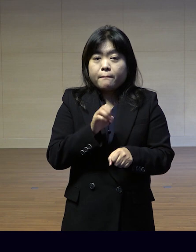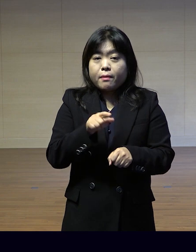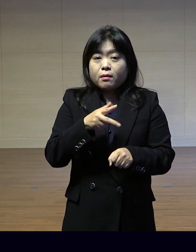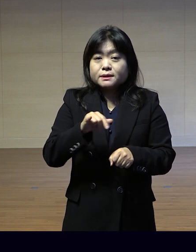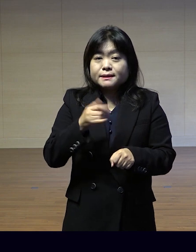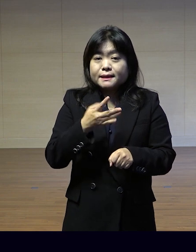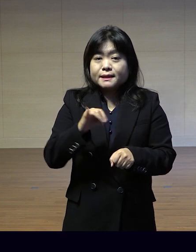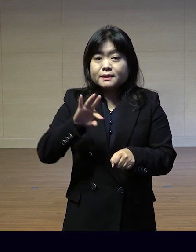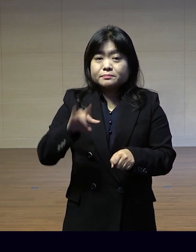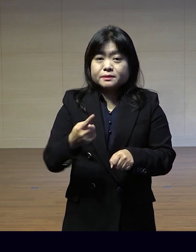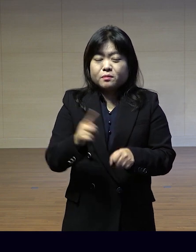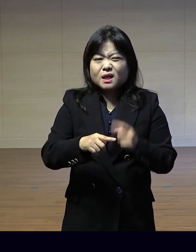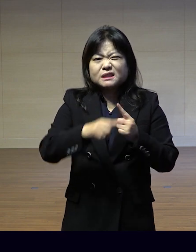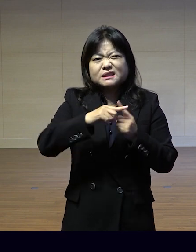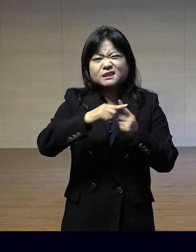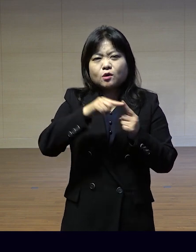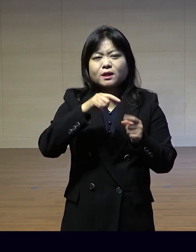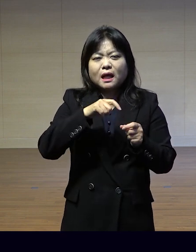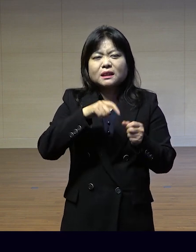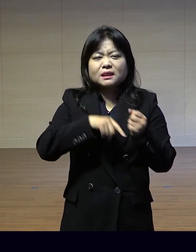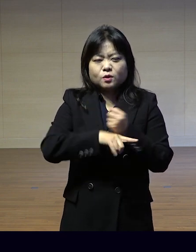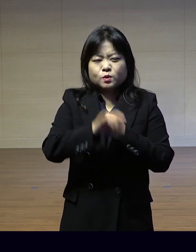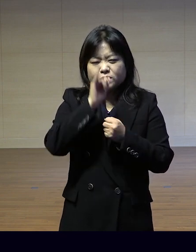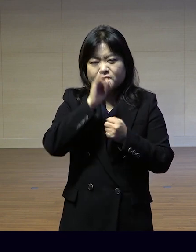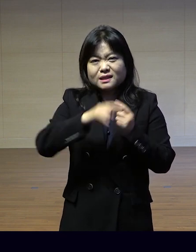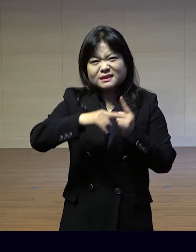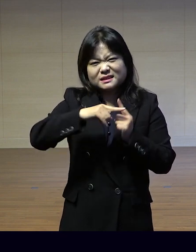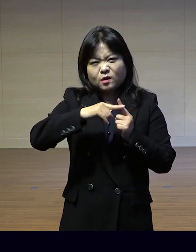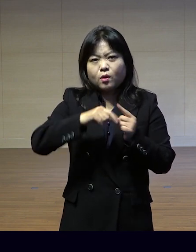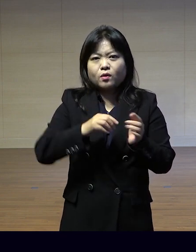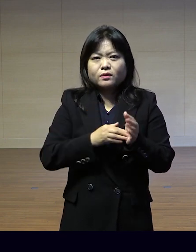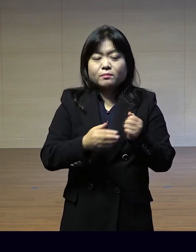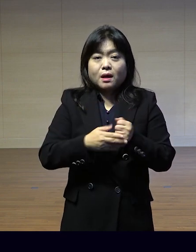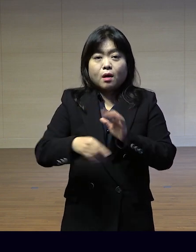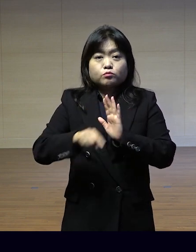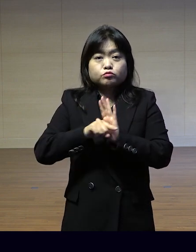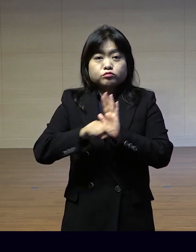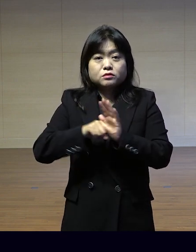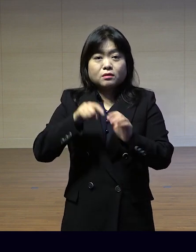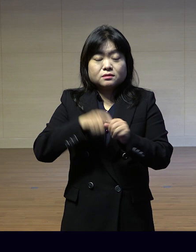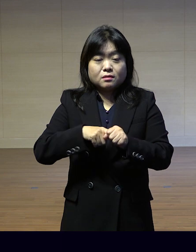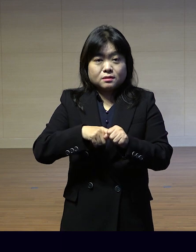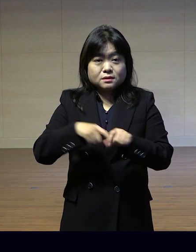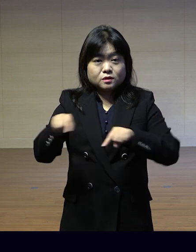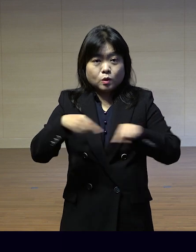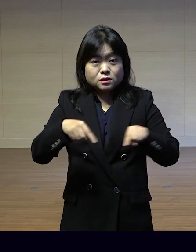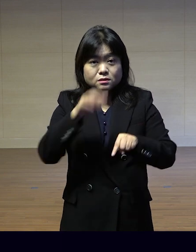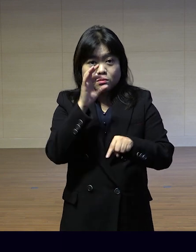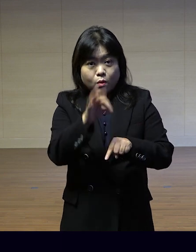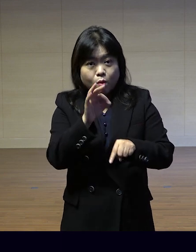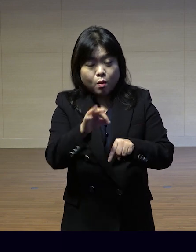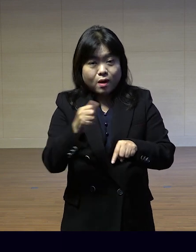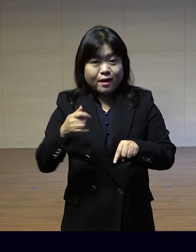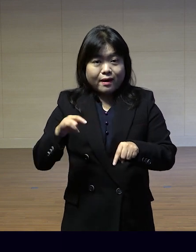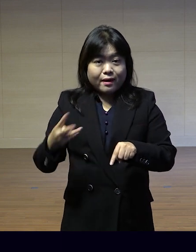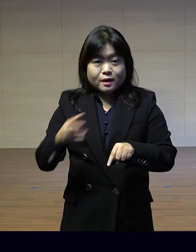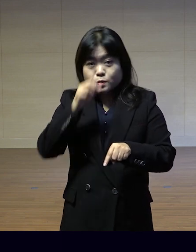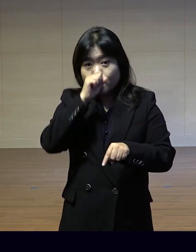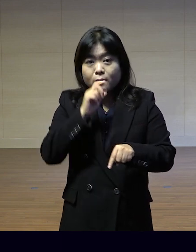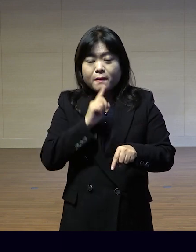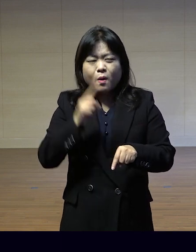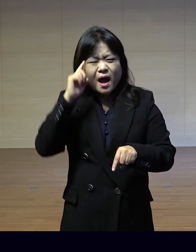하는 것이 긍정이라는 의미도 있거든요. 그래서 어떤 거기서 부정적인 정신을 보고 헤겔이 좋아하는